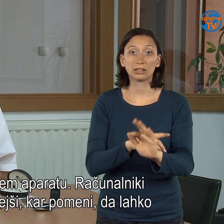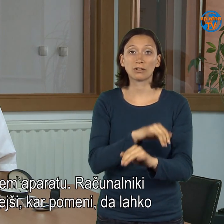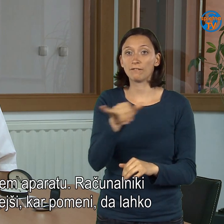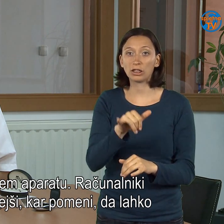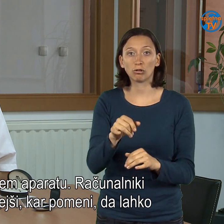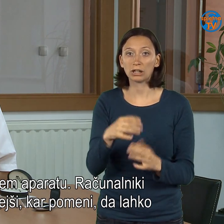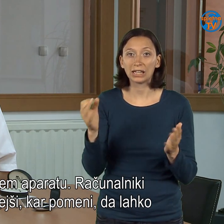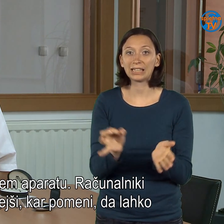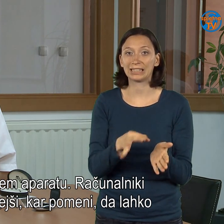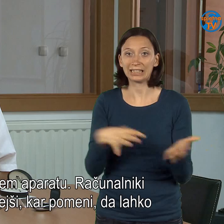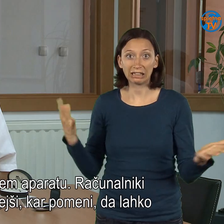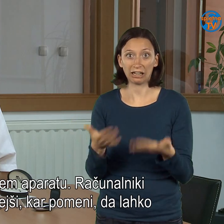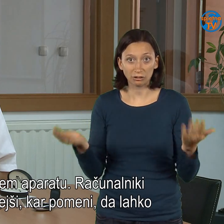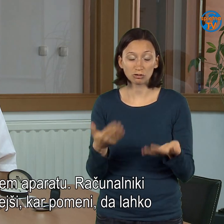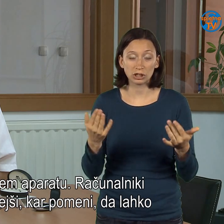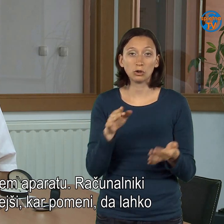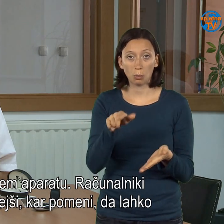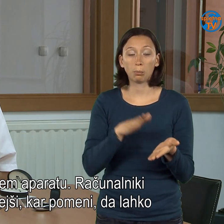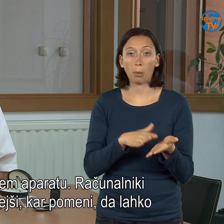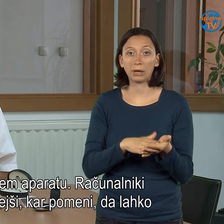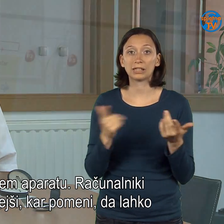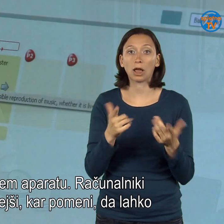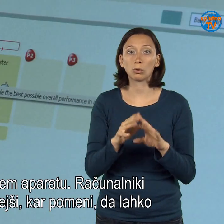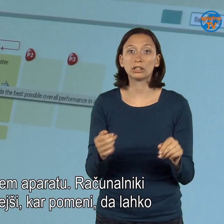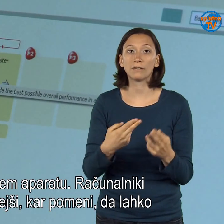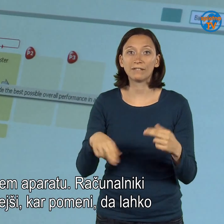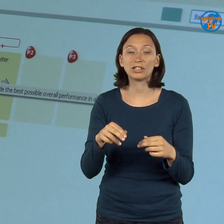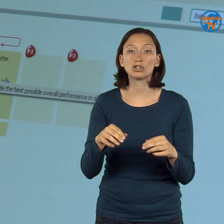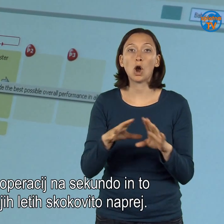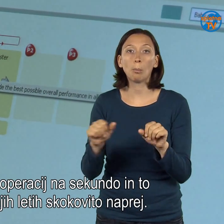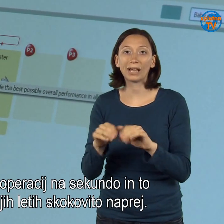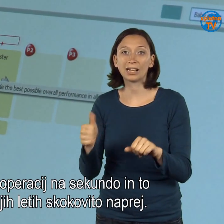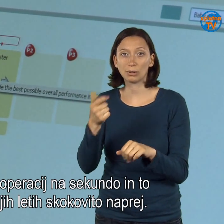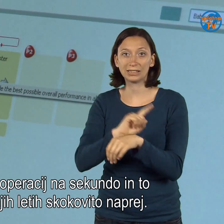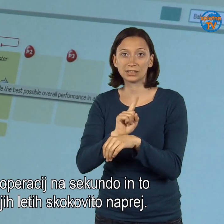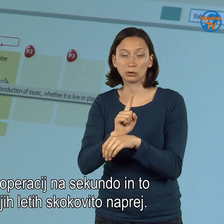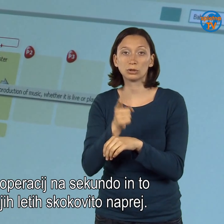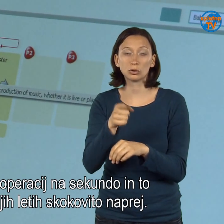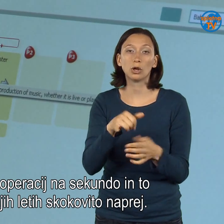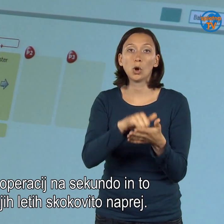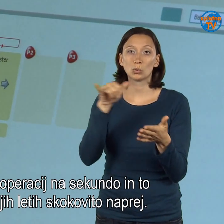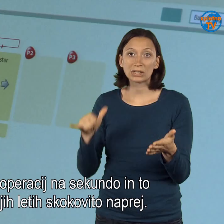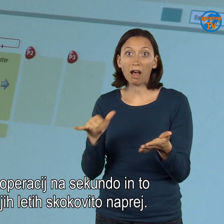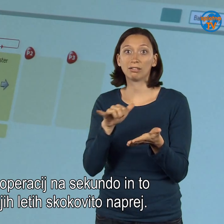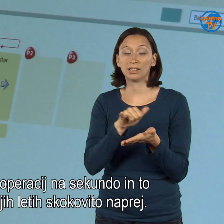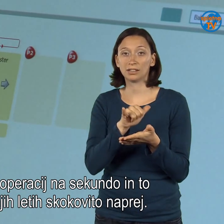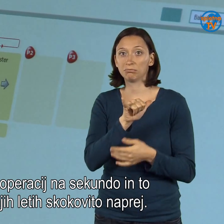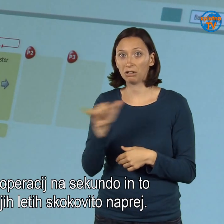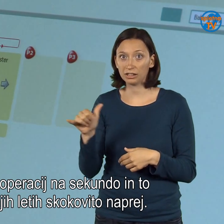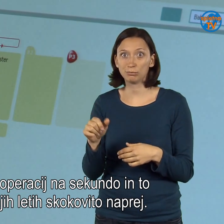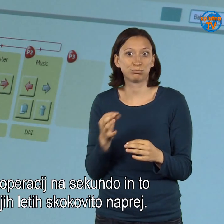Računalniki so vedno hitrejši, pomenijo, da lahko naredijo več operacij na sekundo in to je v zadnjih letih